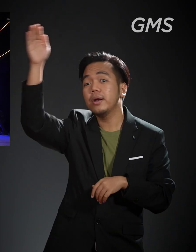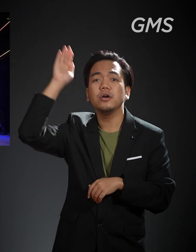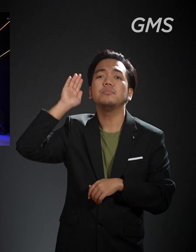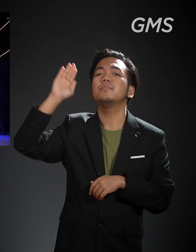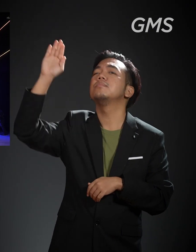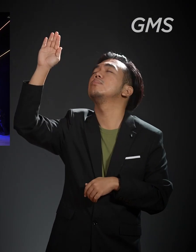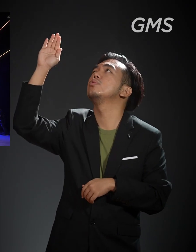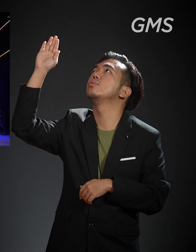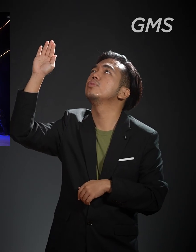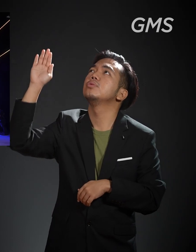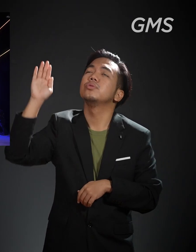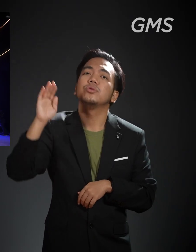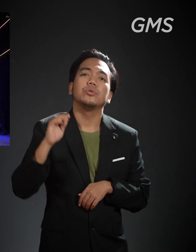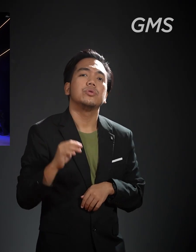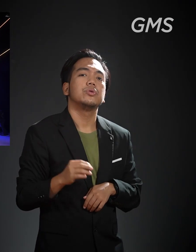kepadamu,